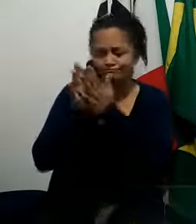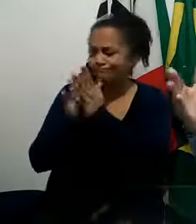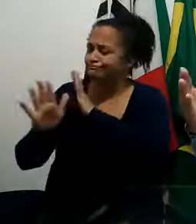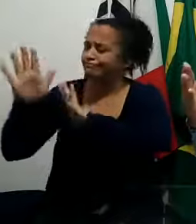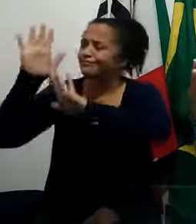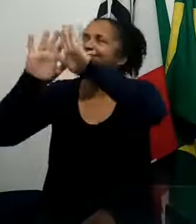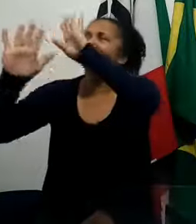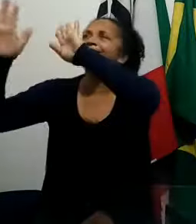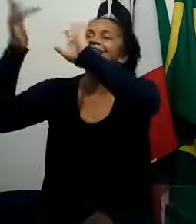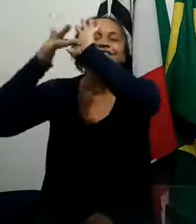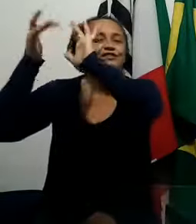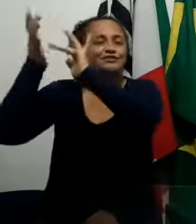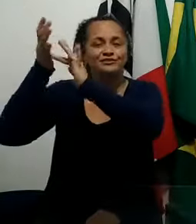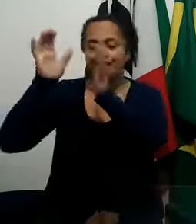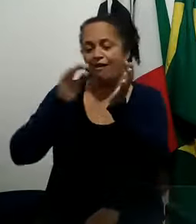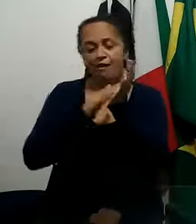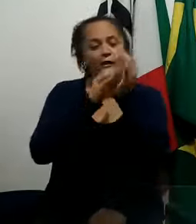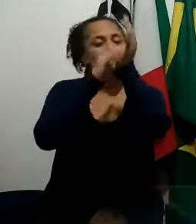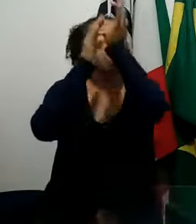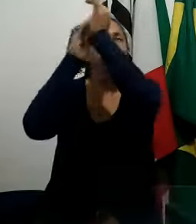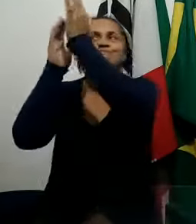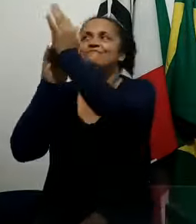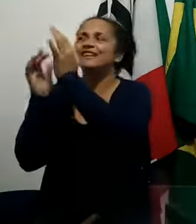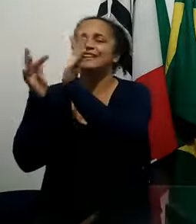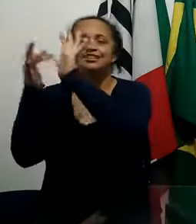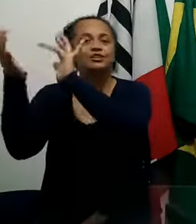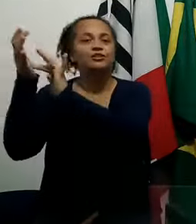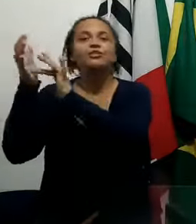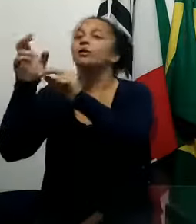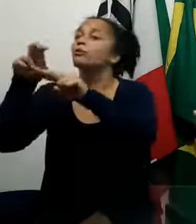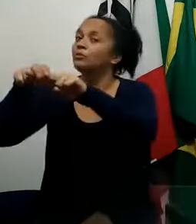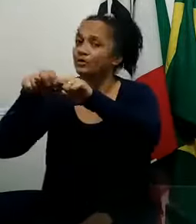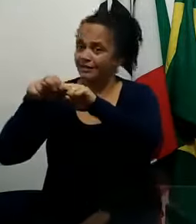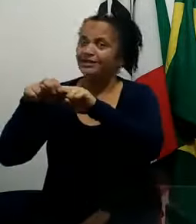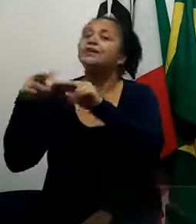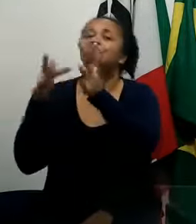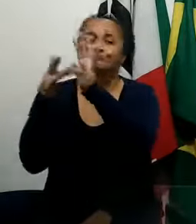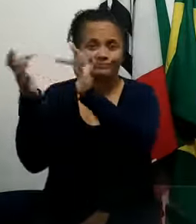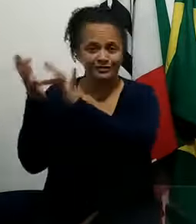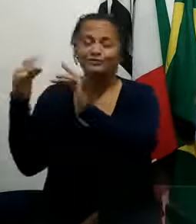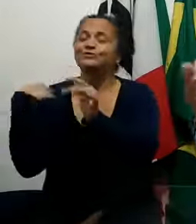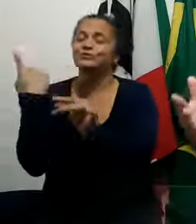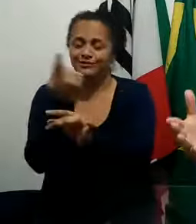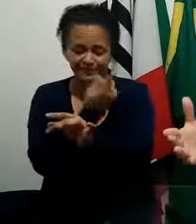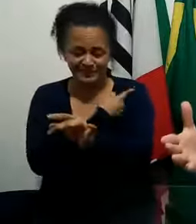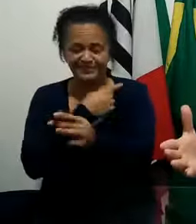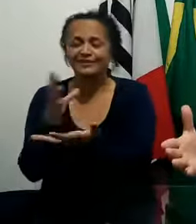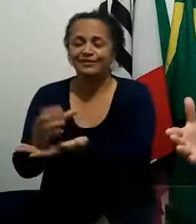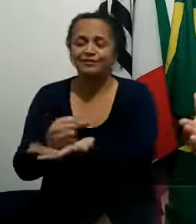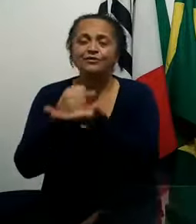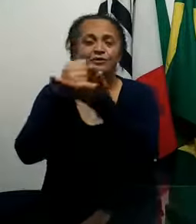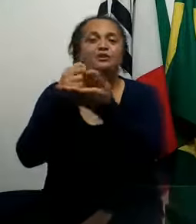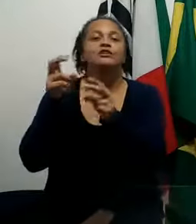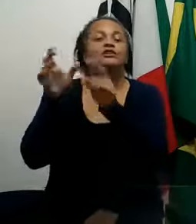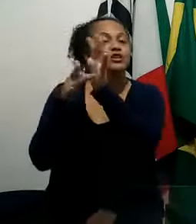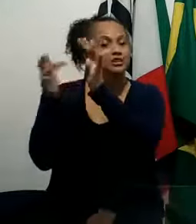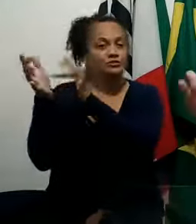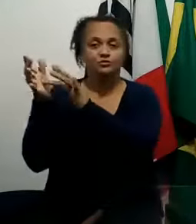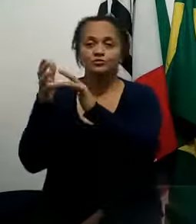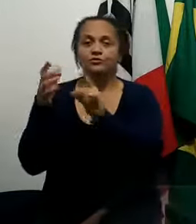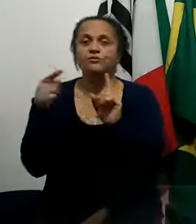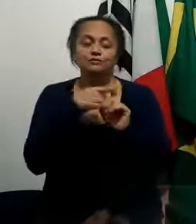a Cristo por Ele ter nos salvo, né? Ter nos salvado, ter morrido por nós na cruz do Calvário e por ter